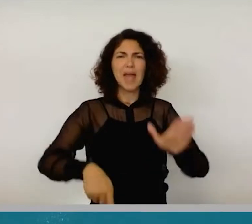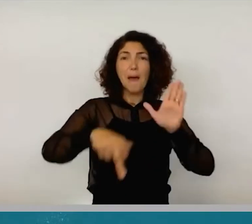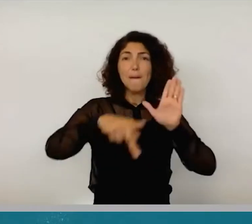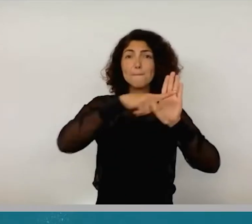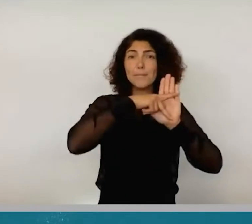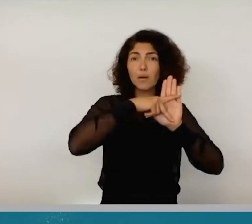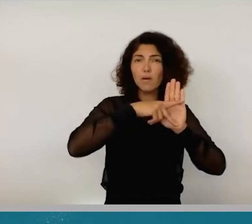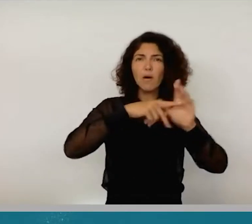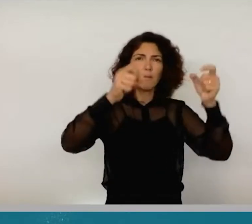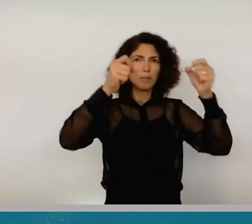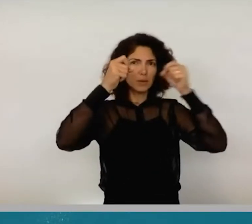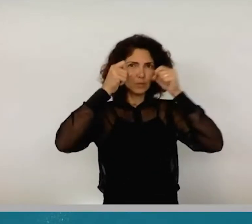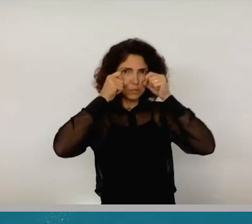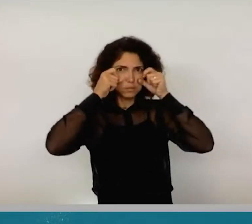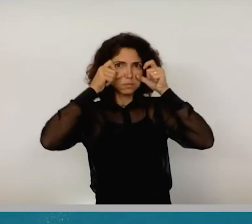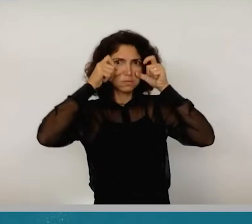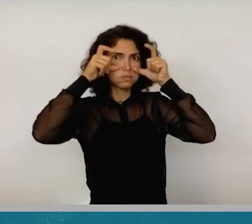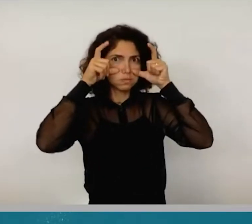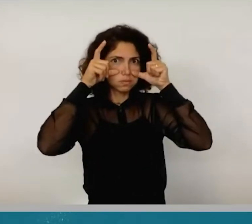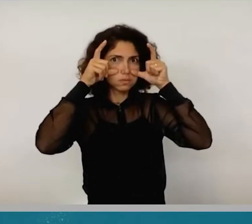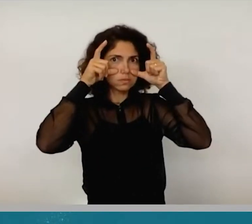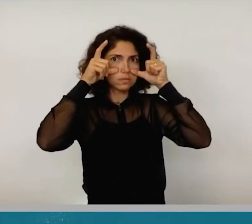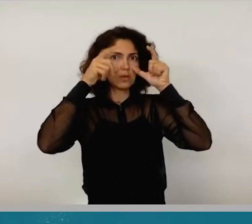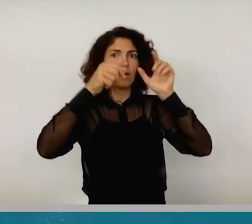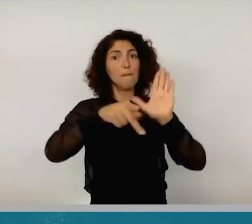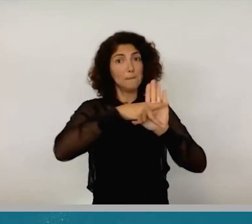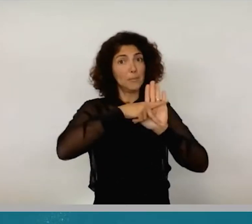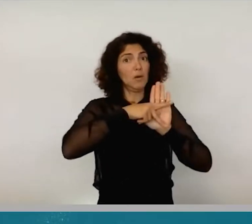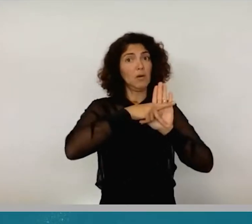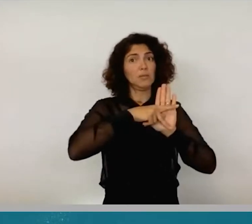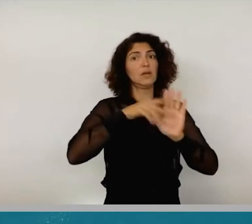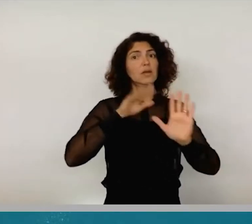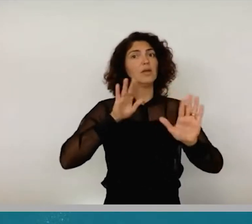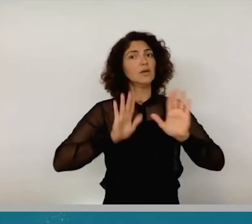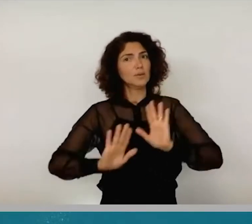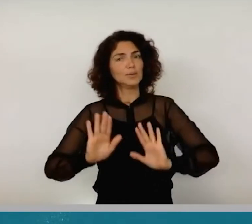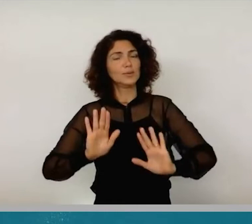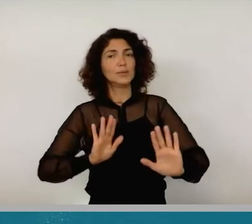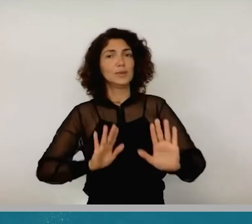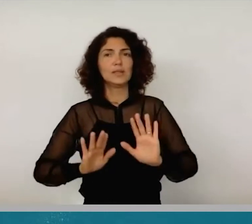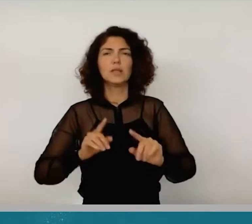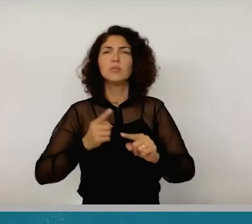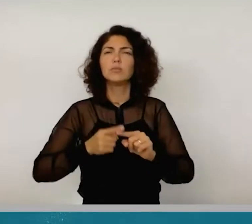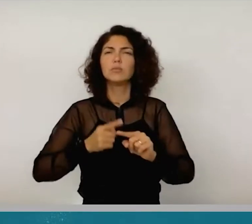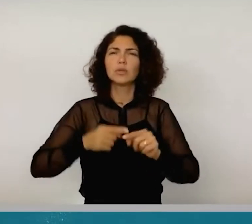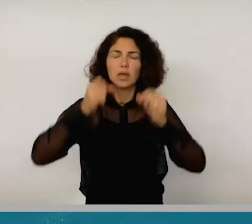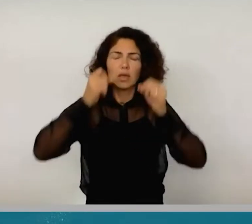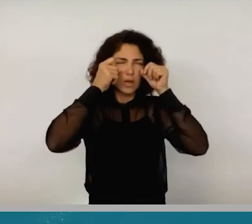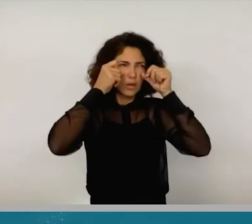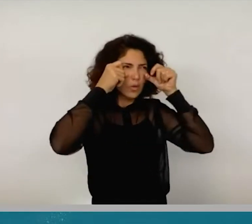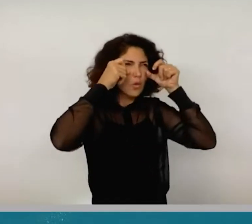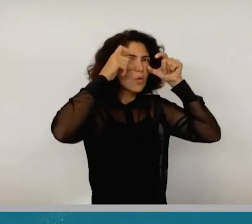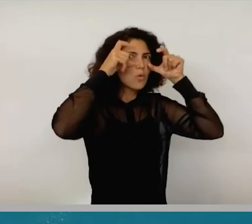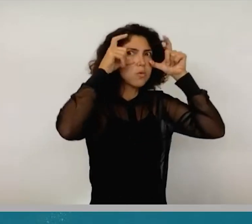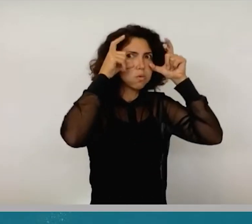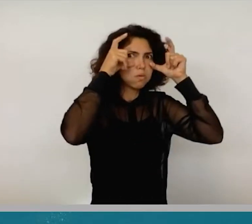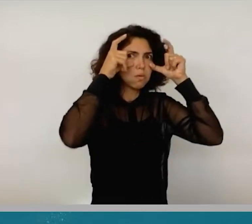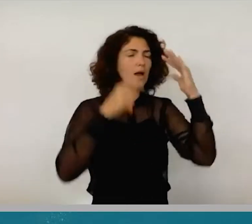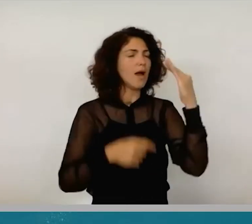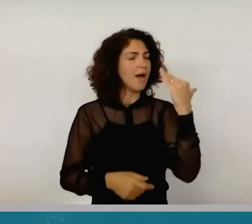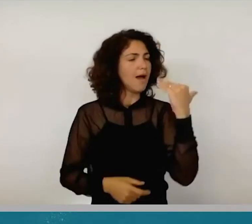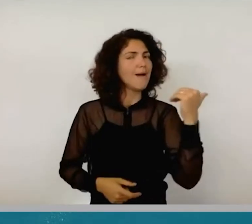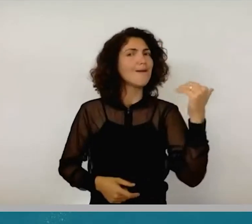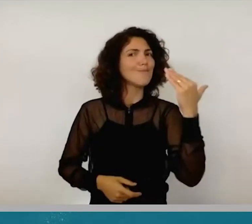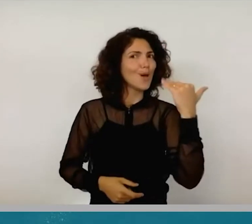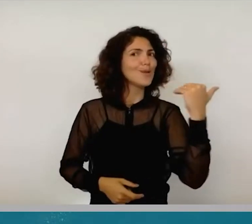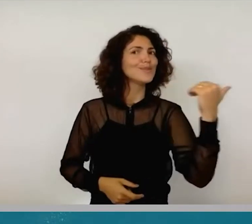de seduzir você, né? É uma isca, é a ceva para quem pesca, não é isso?